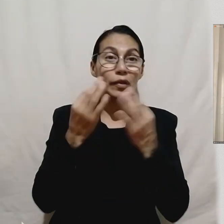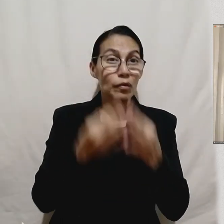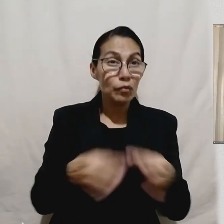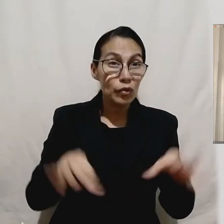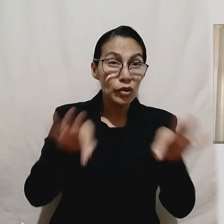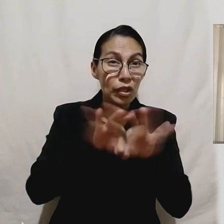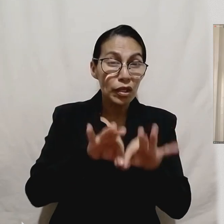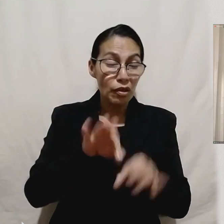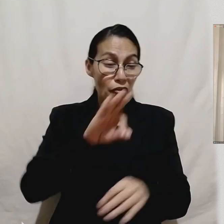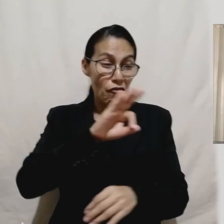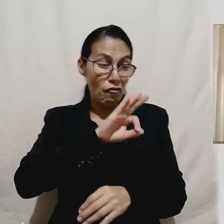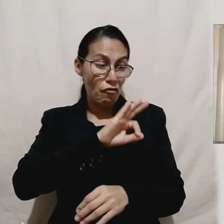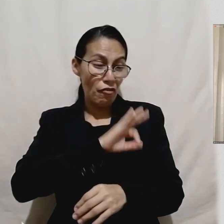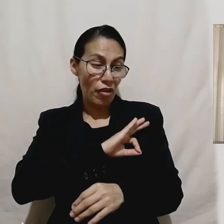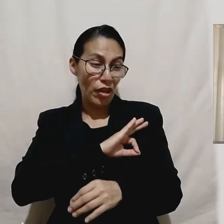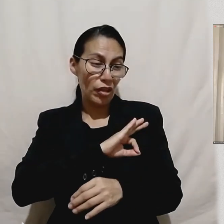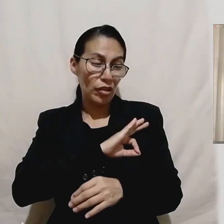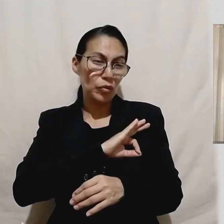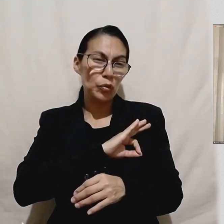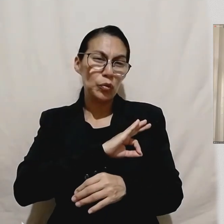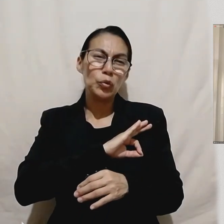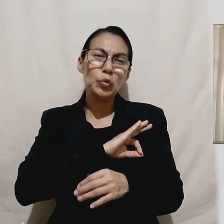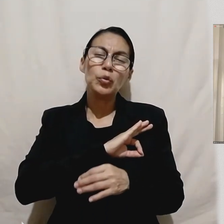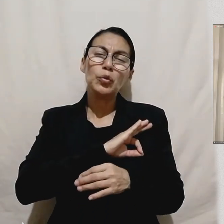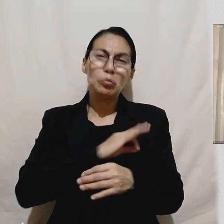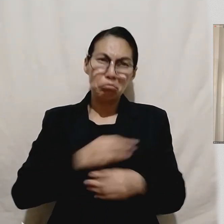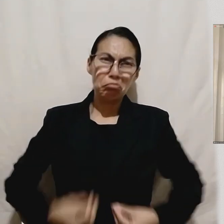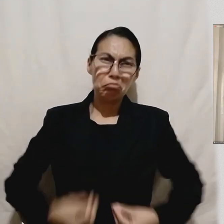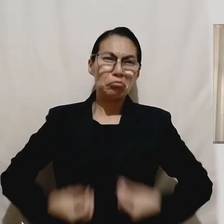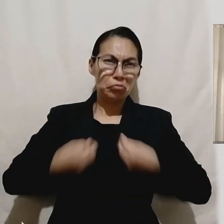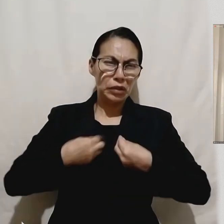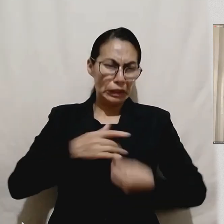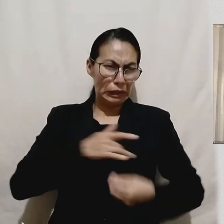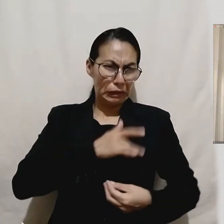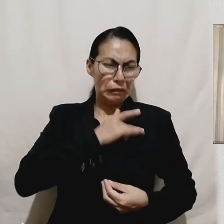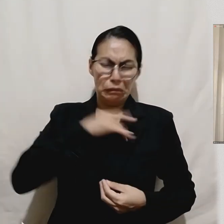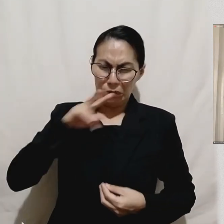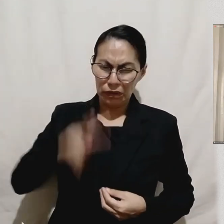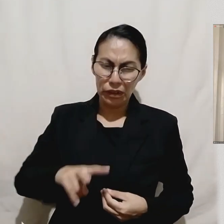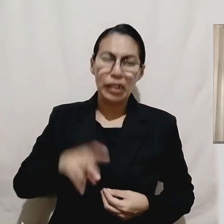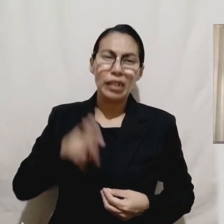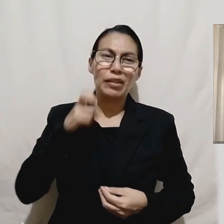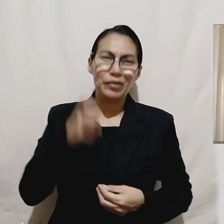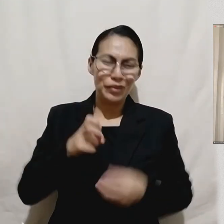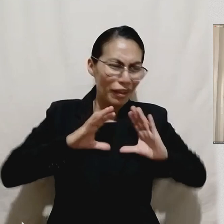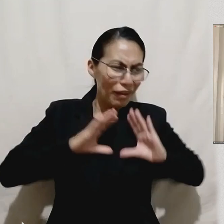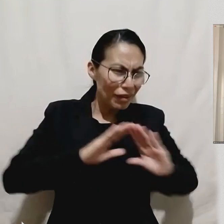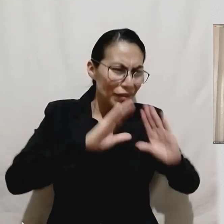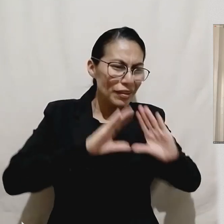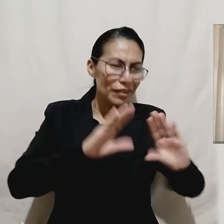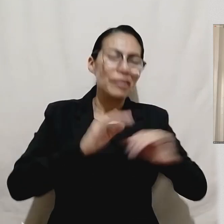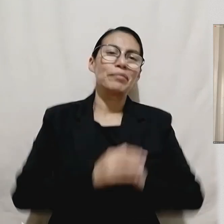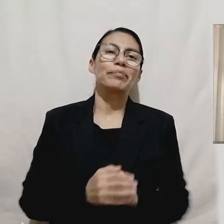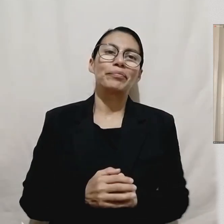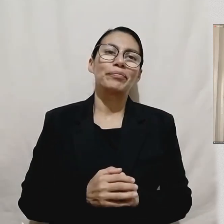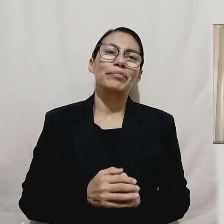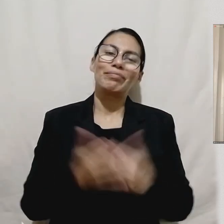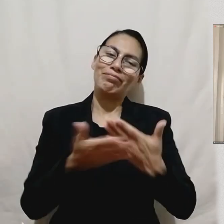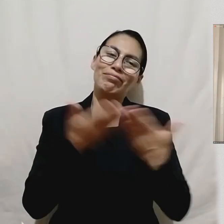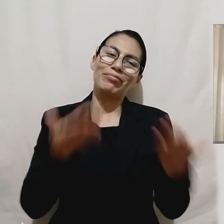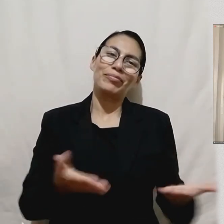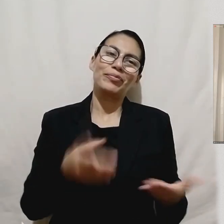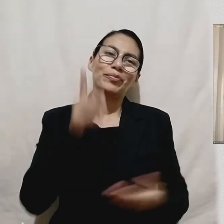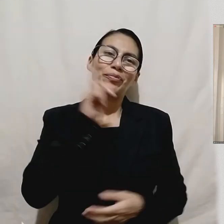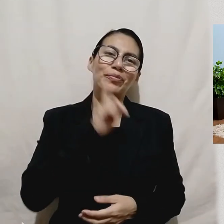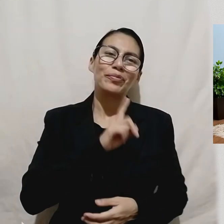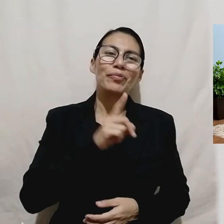importante poder vivir esa fe para poderla transmitir y precisamente Danna